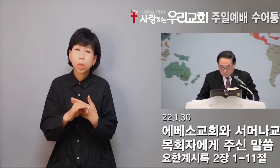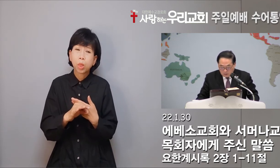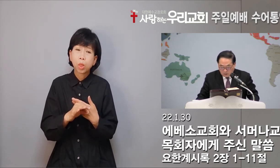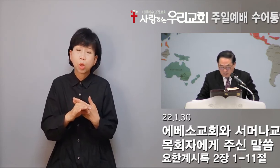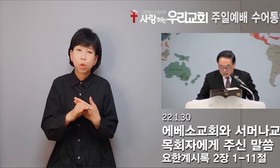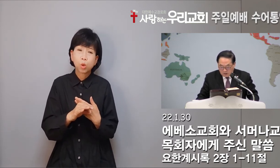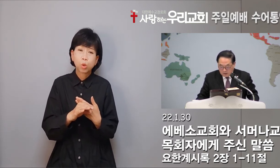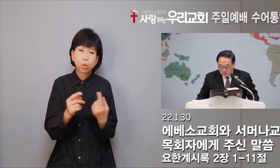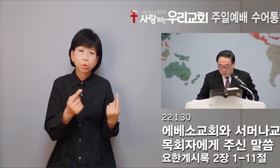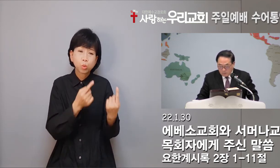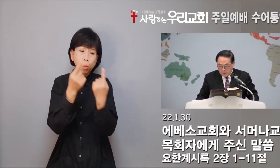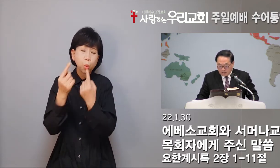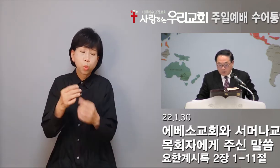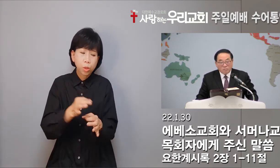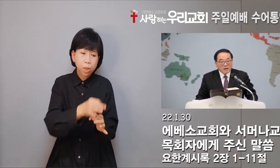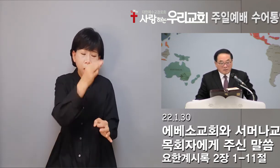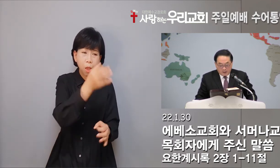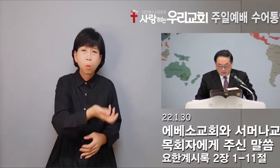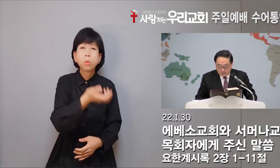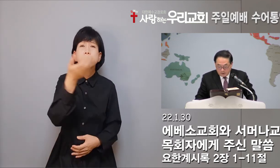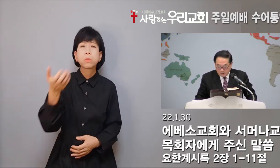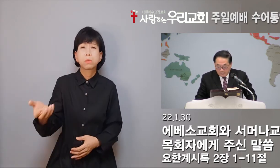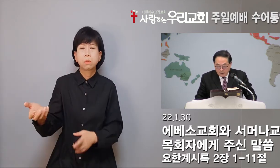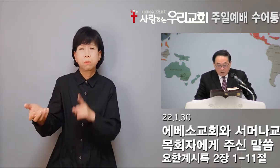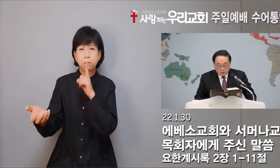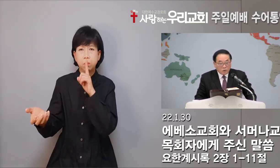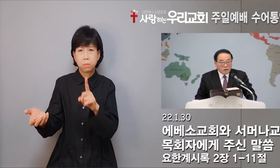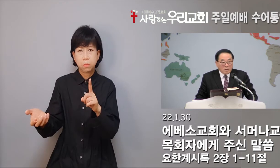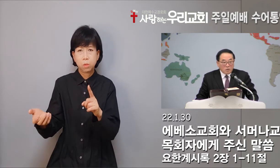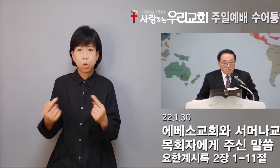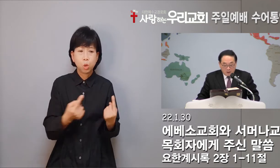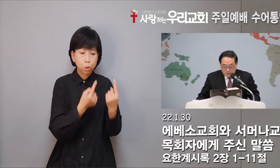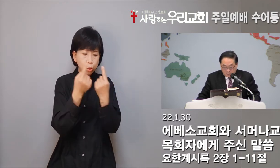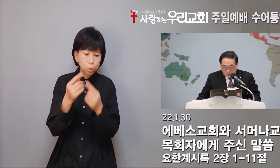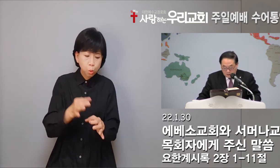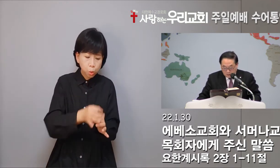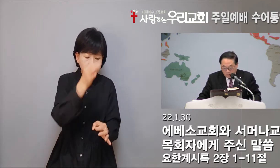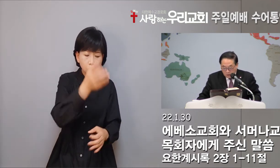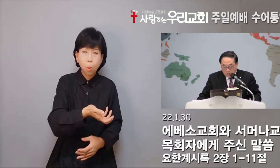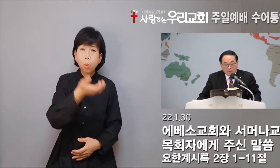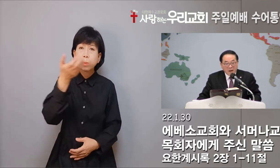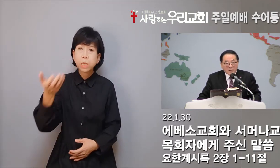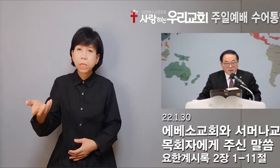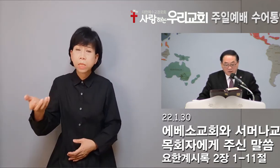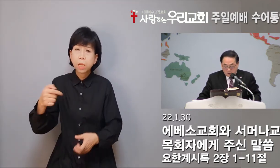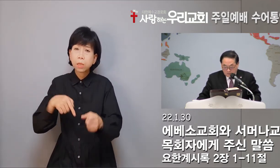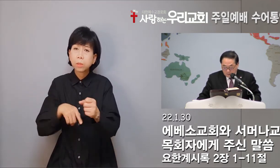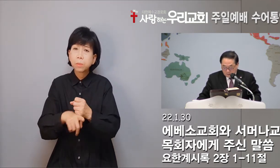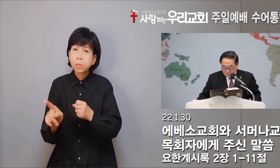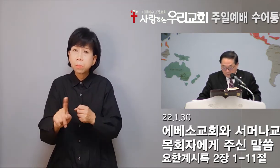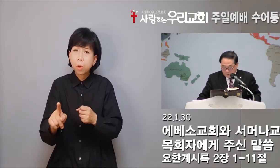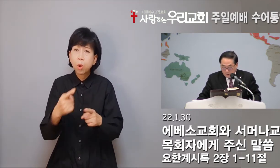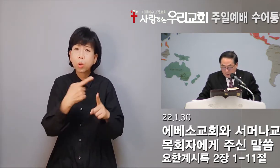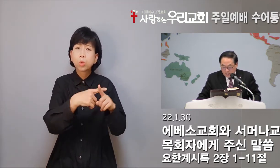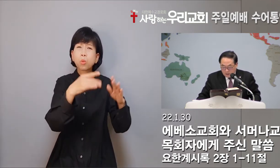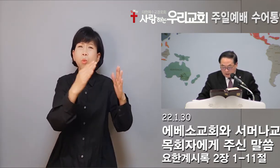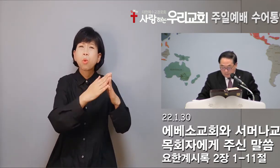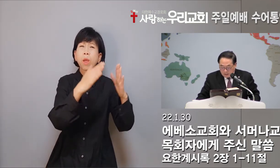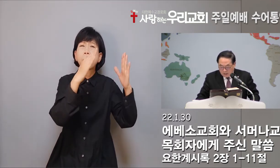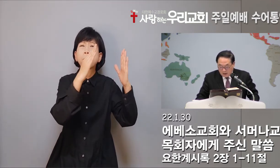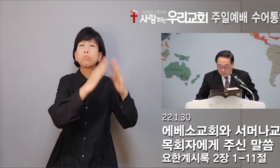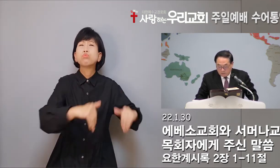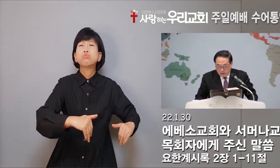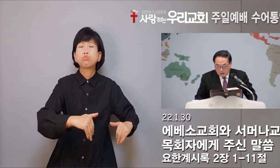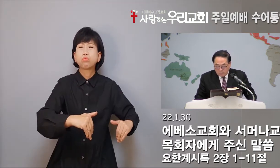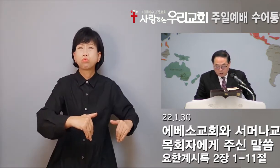임하여 그 촛대를 그 자리에서 옮기겠다고 말씀하셨습니다. 촛대를 옮기는 것은 교회를 폐하시는 것입니다. 그것은